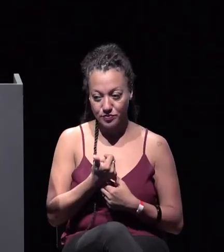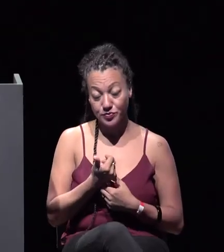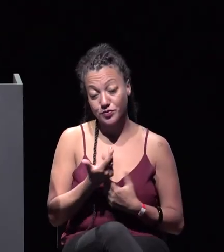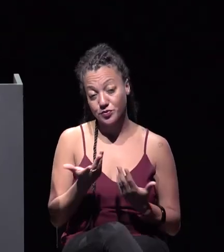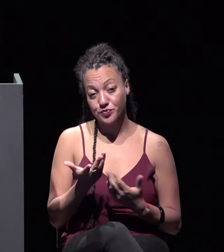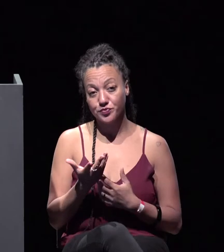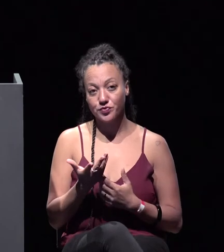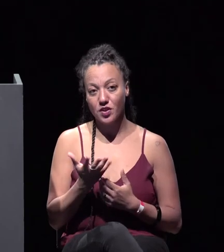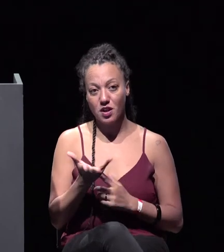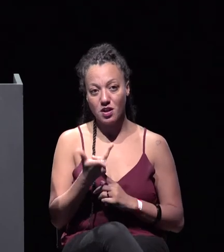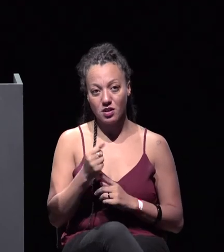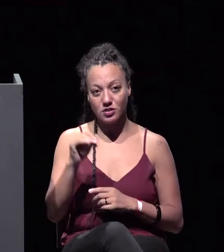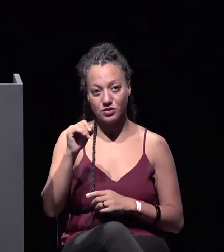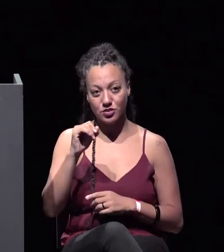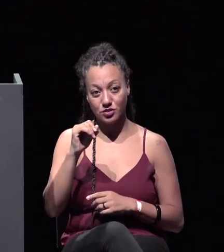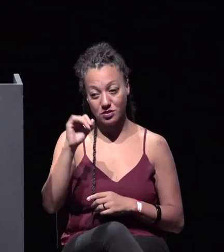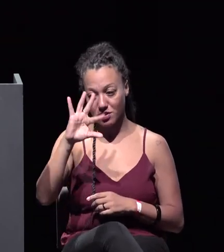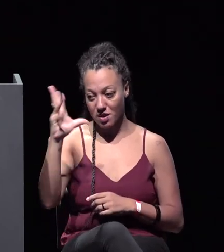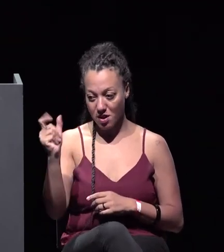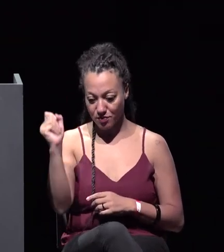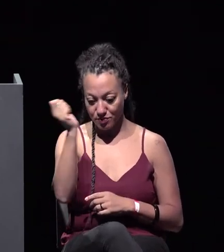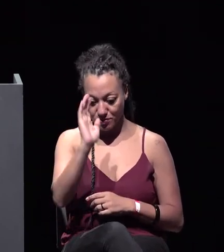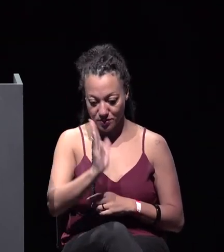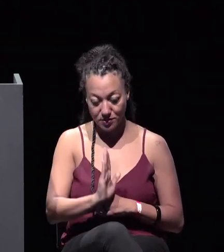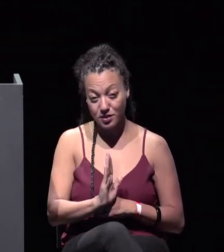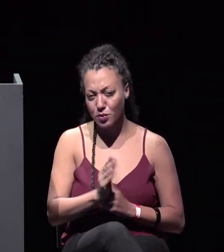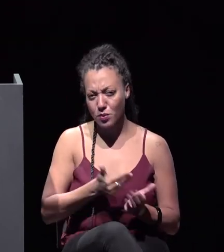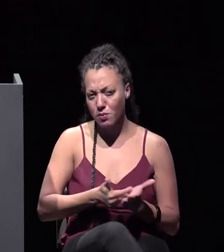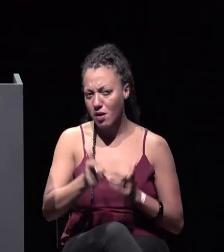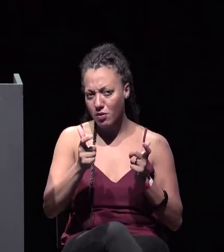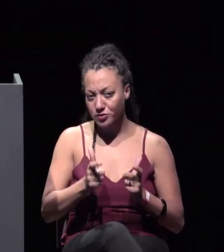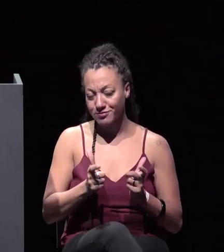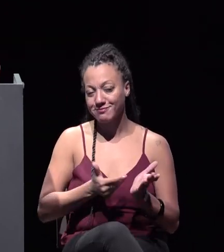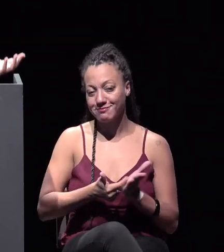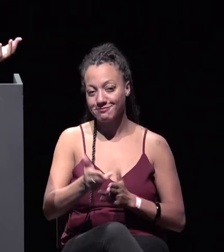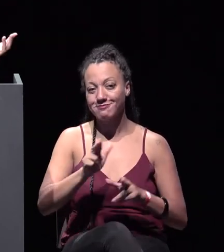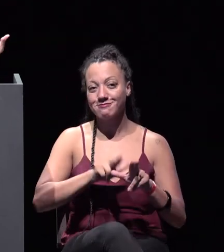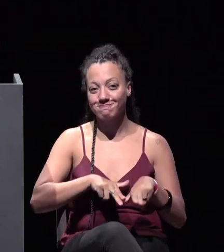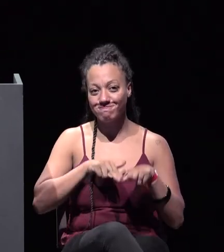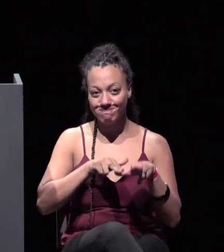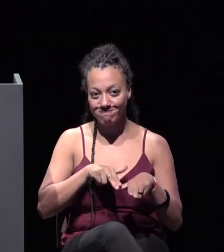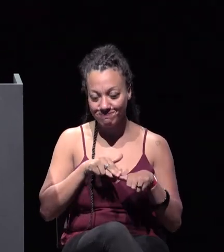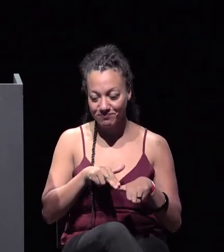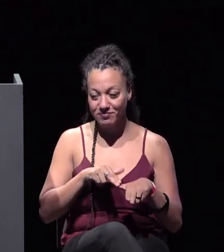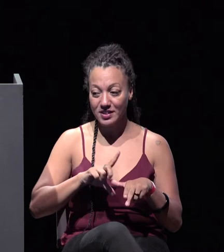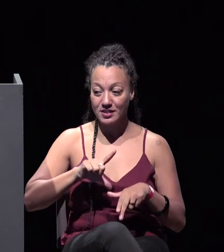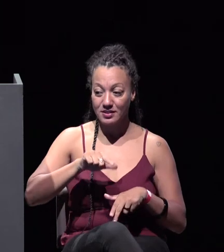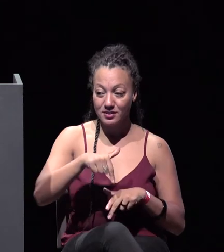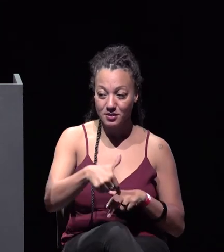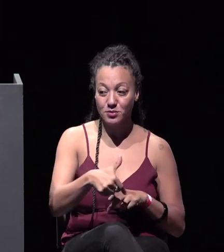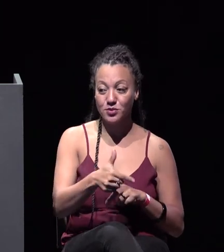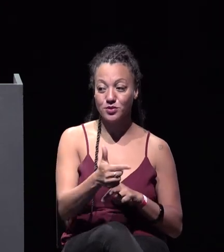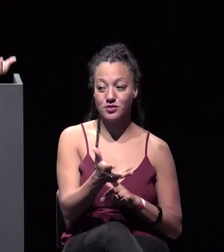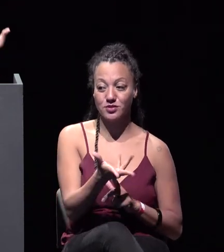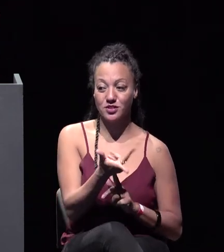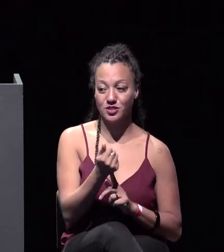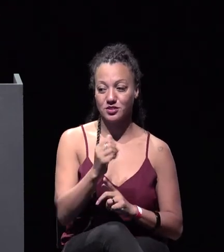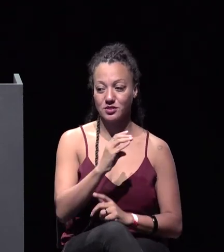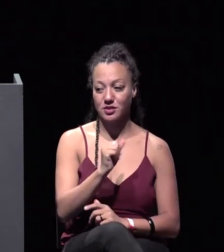ela vai começar a se originar nas casas de santo e depois como a plástica do caribé